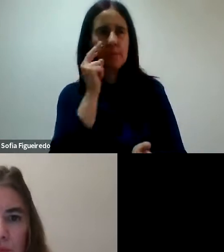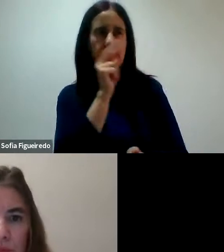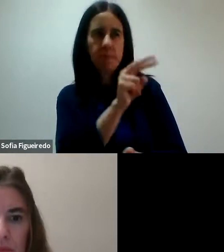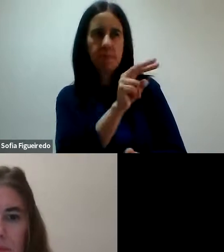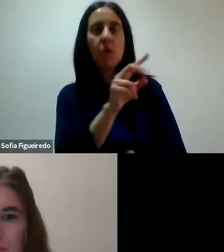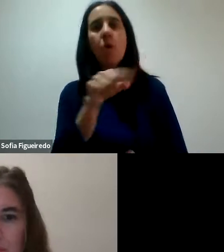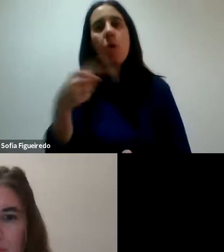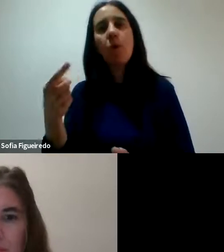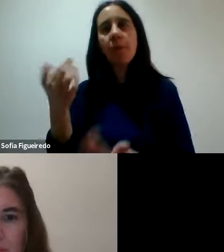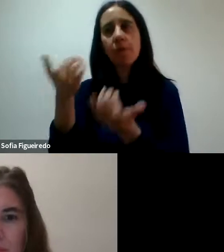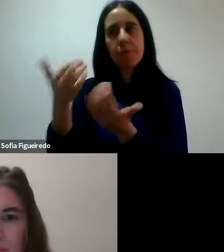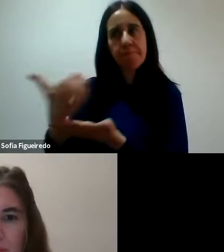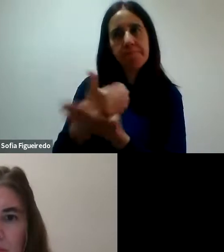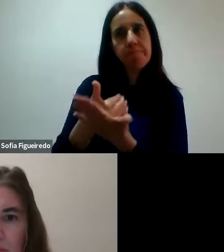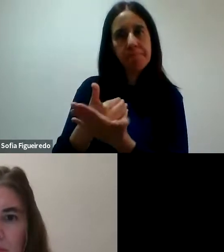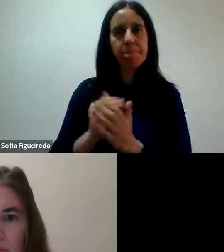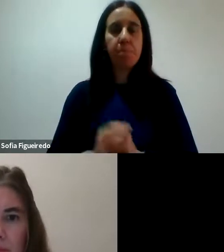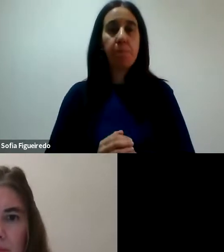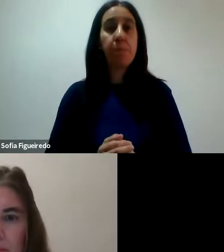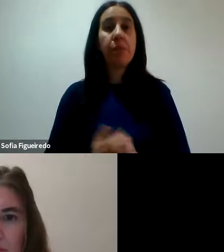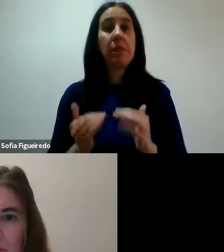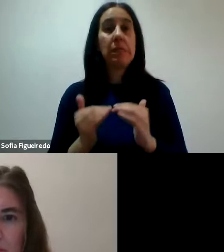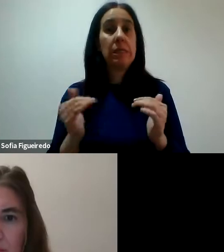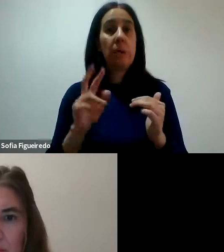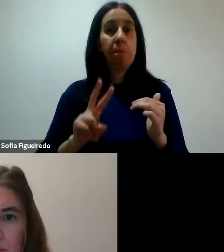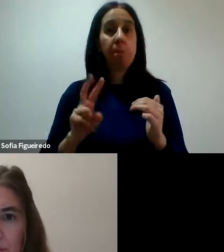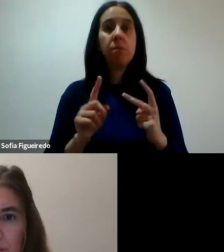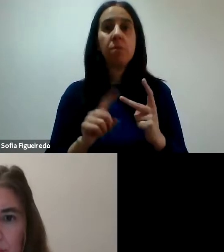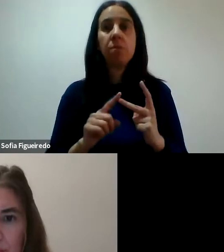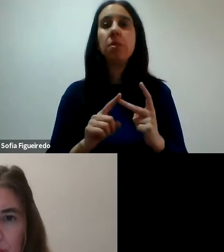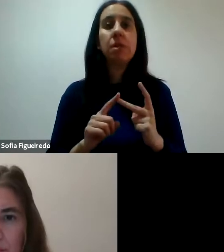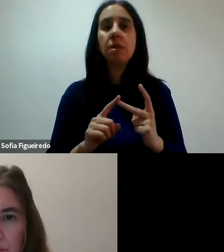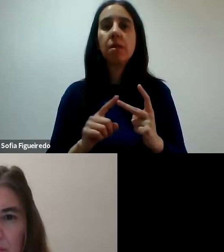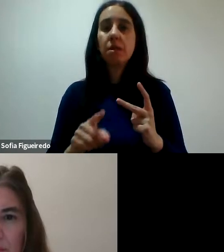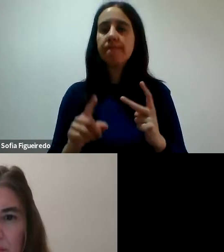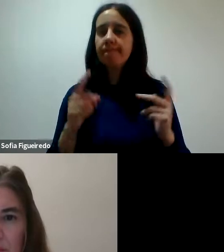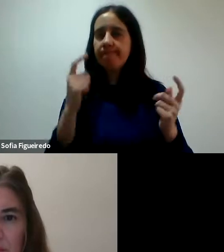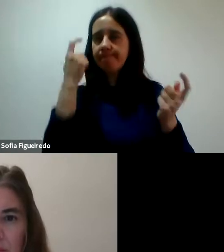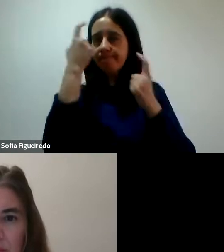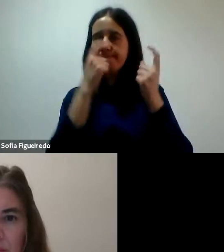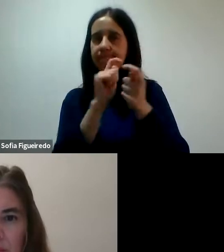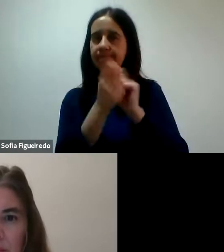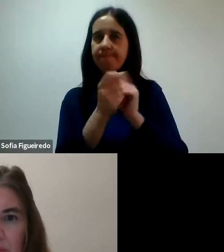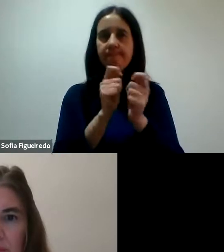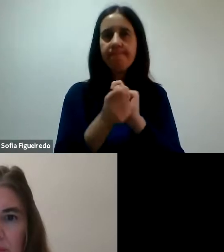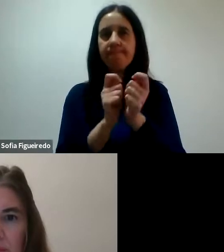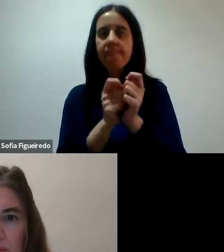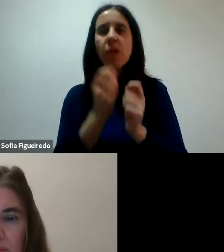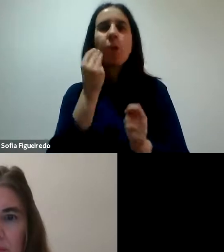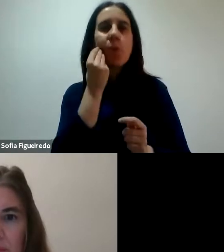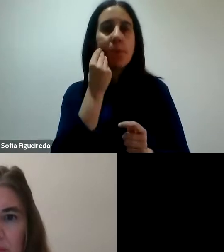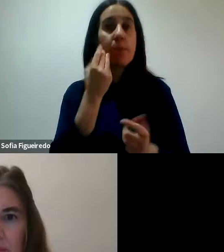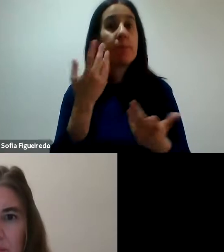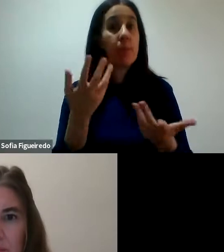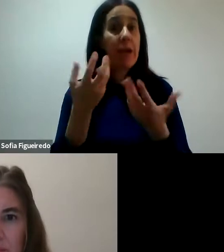recolher informação. A segunda dimensão tem a ver com reescrever e pensar a forma como nós devemos reescrever. E para isso, em muitos